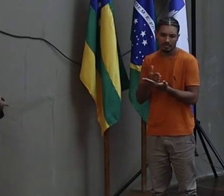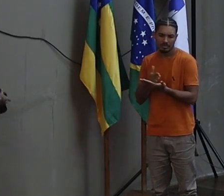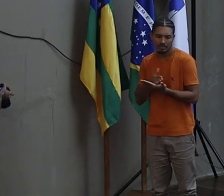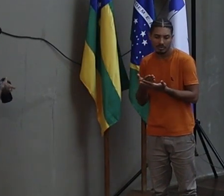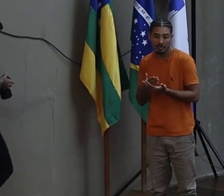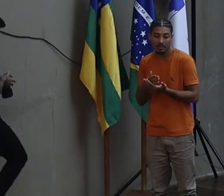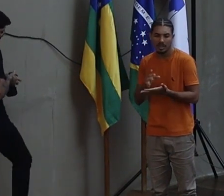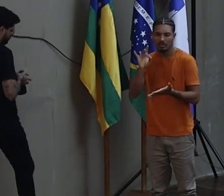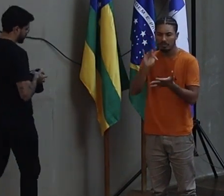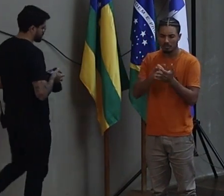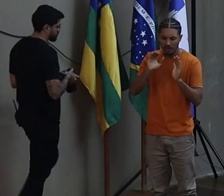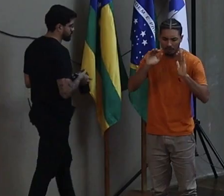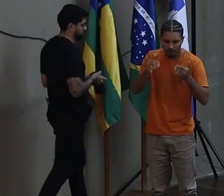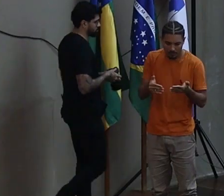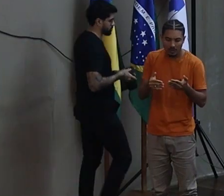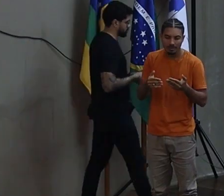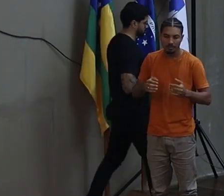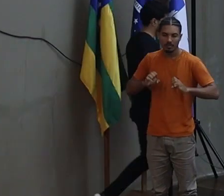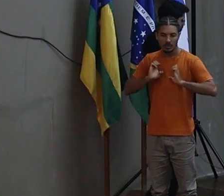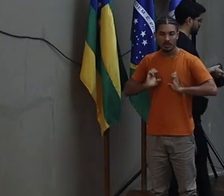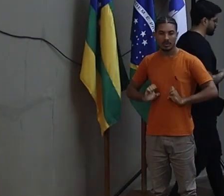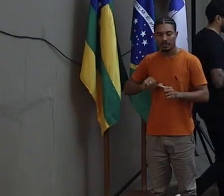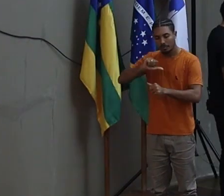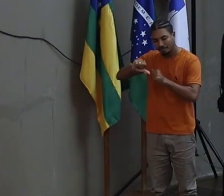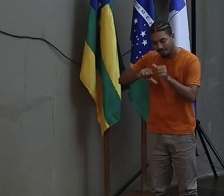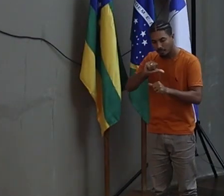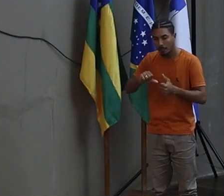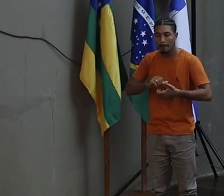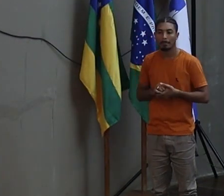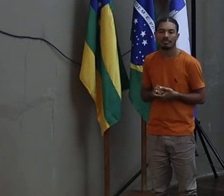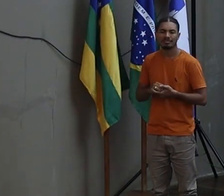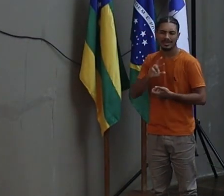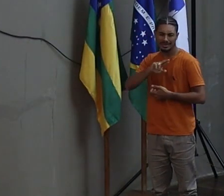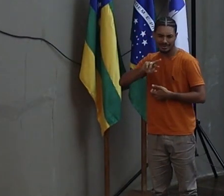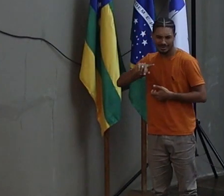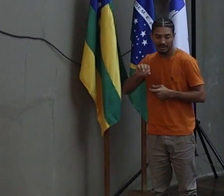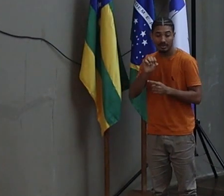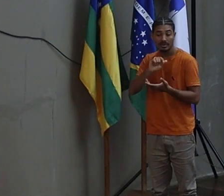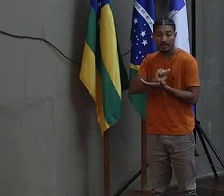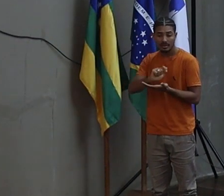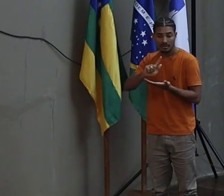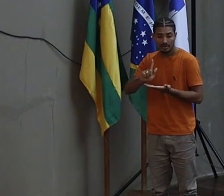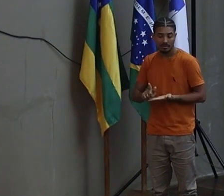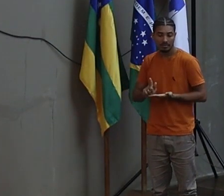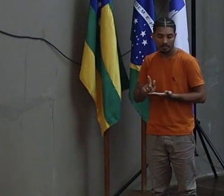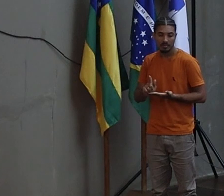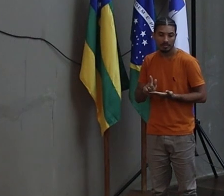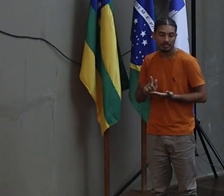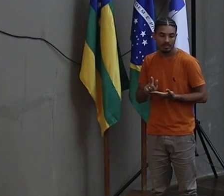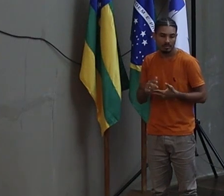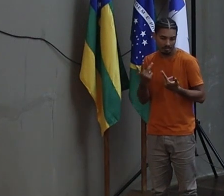seja comprometida, que seja engajada com a mudança. E não seria diferente com a associação de linguística aplicada,